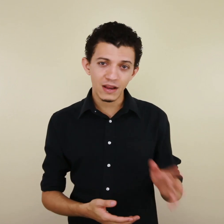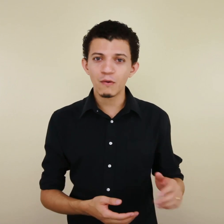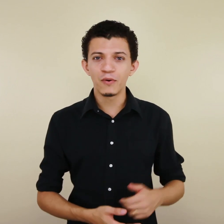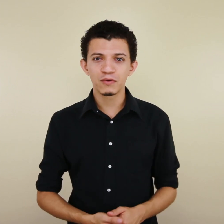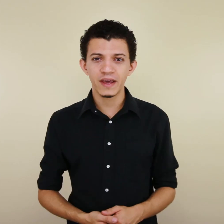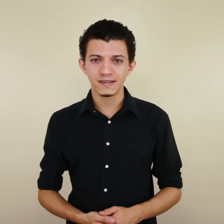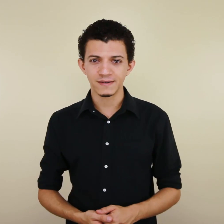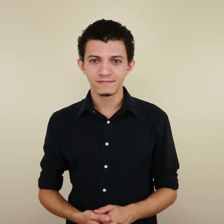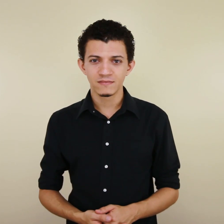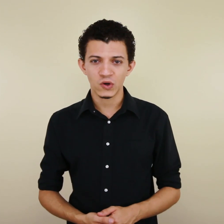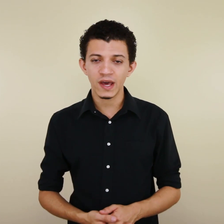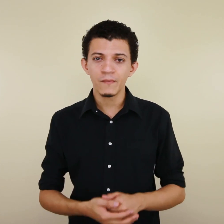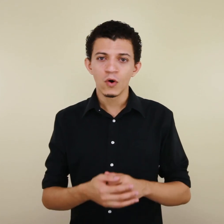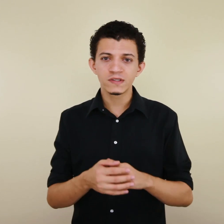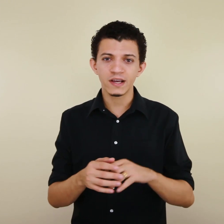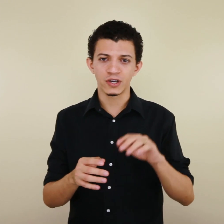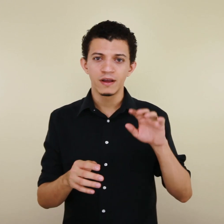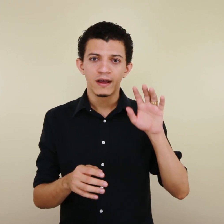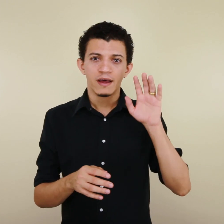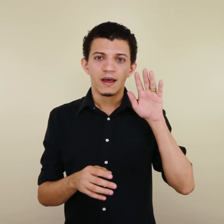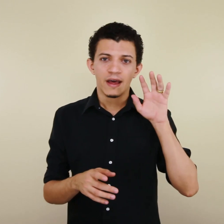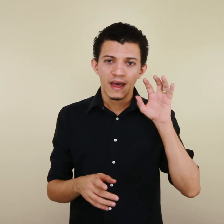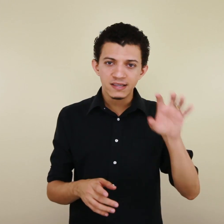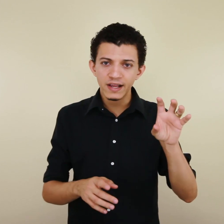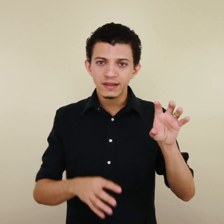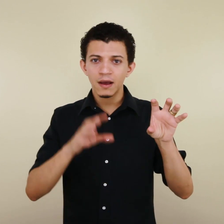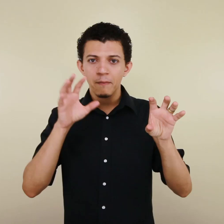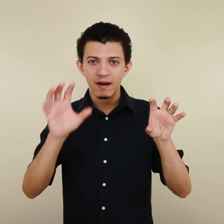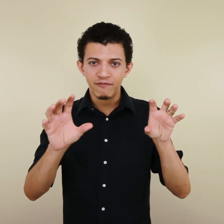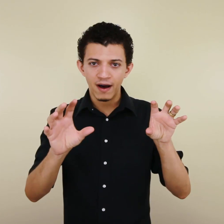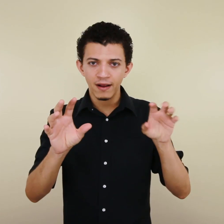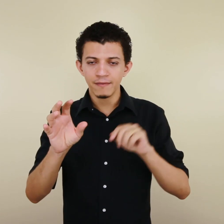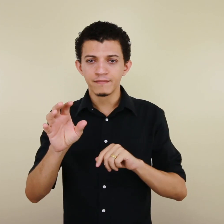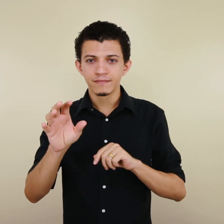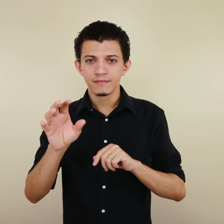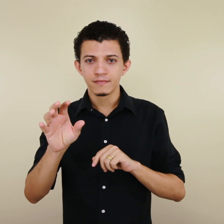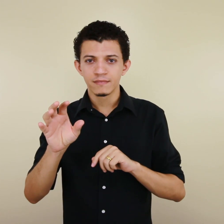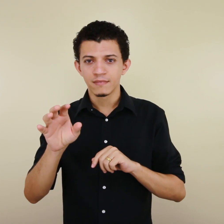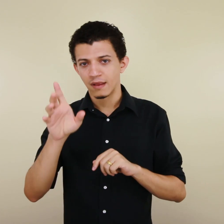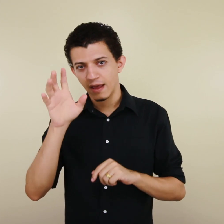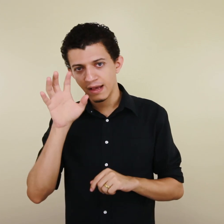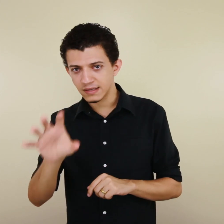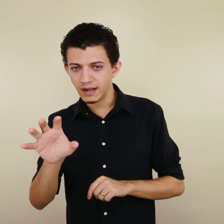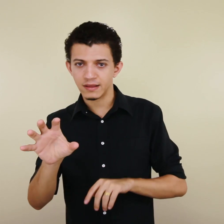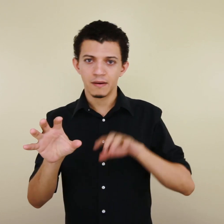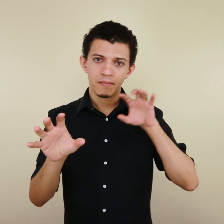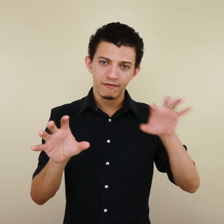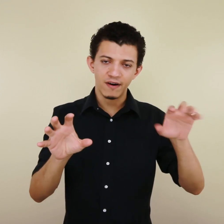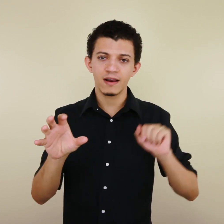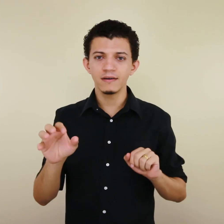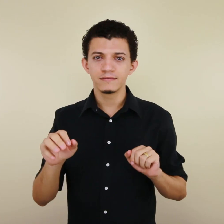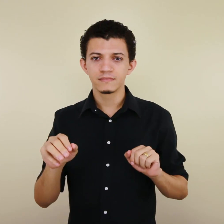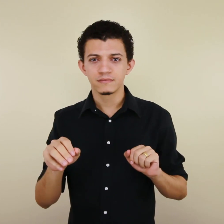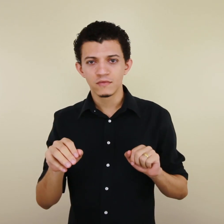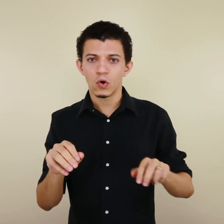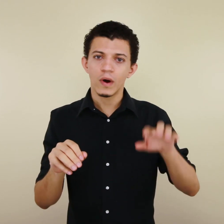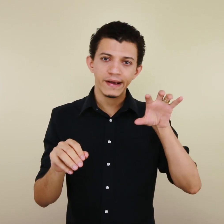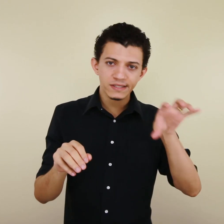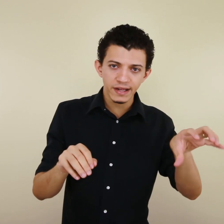língua portuguesa. Ok? Ou seja, escrita para fala, escrita para fala, ou escrita